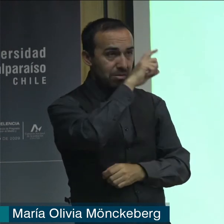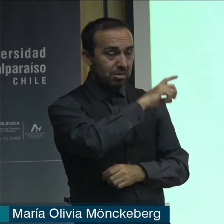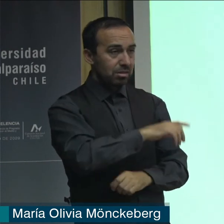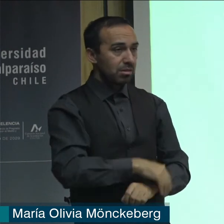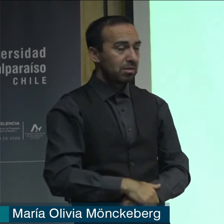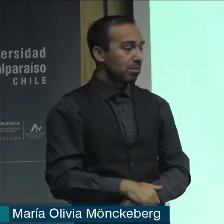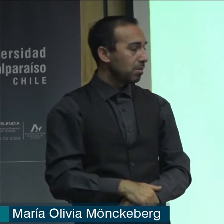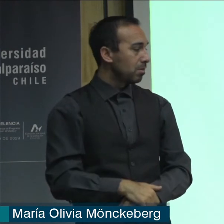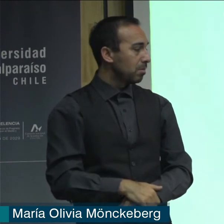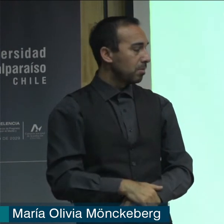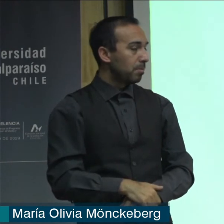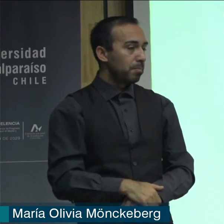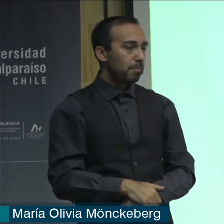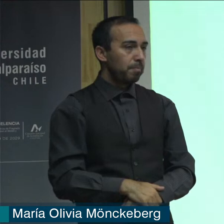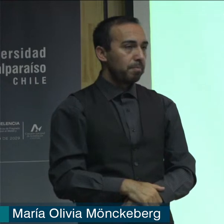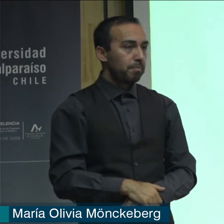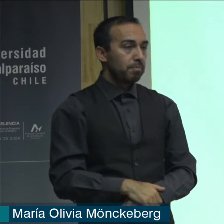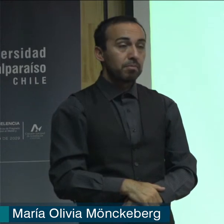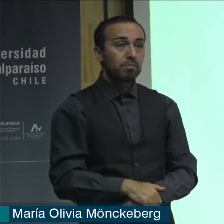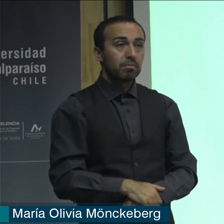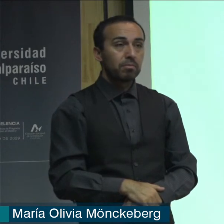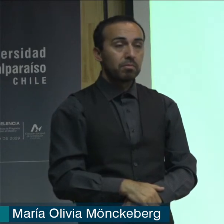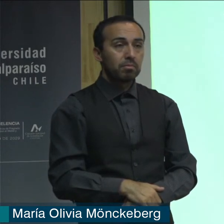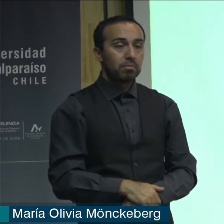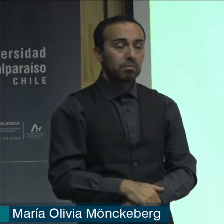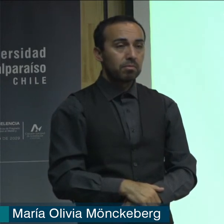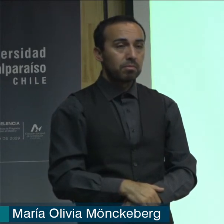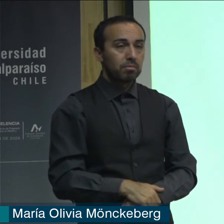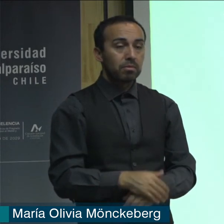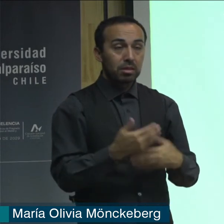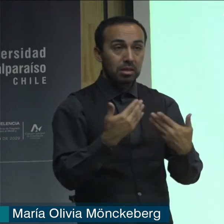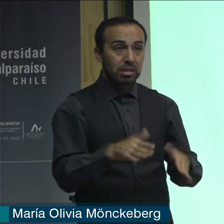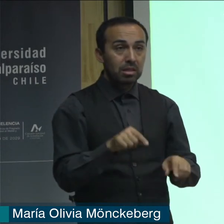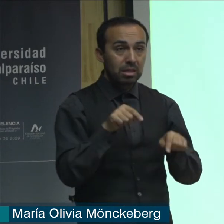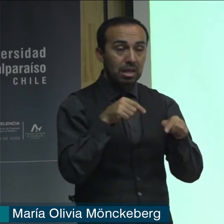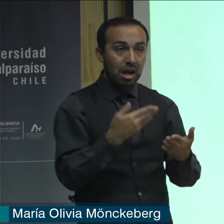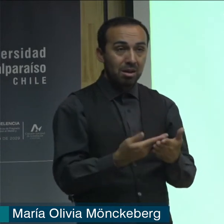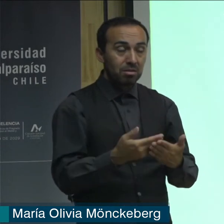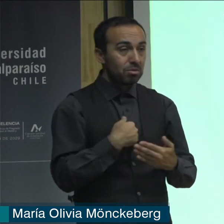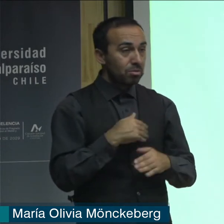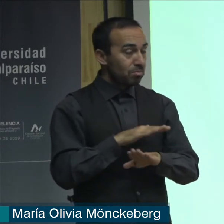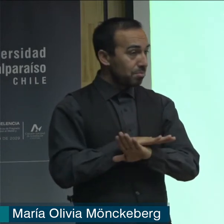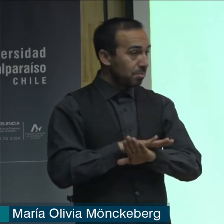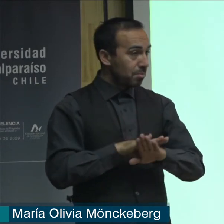Entonces yo aquí sí que voy a cerrar para